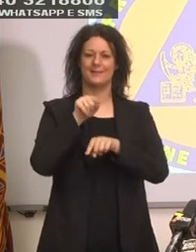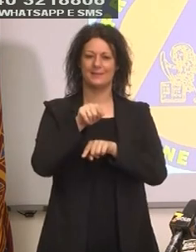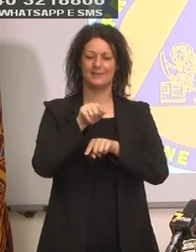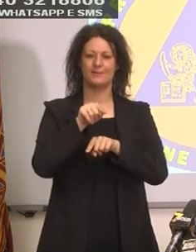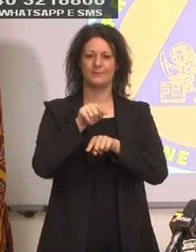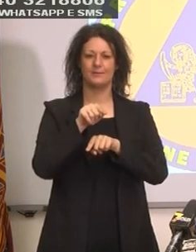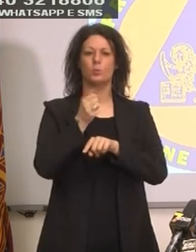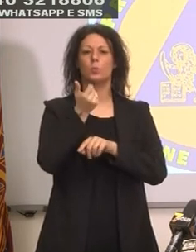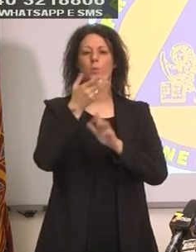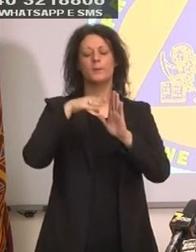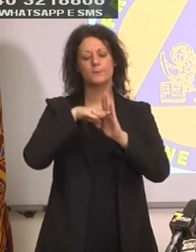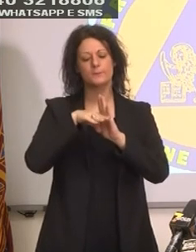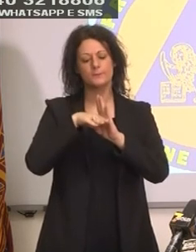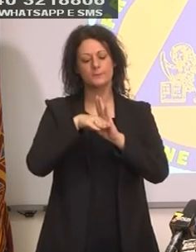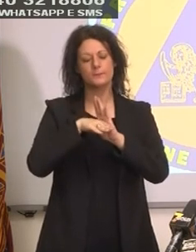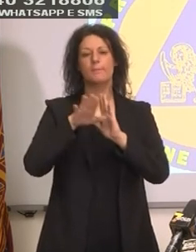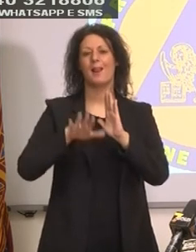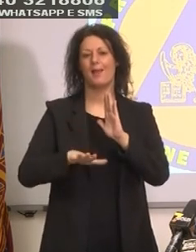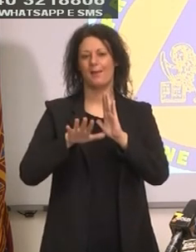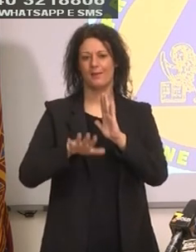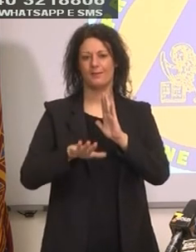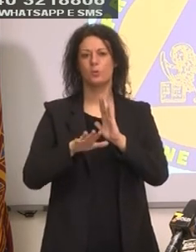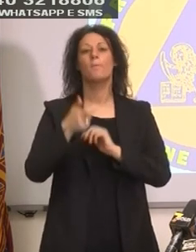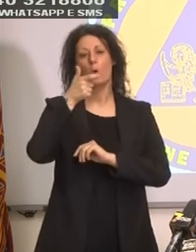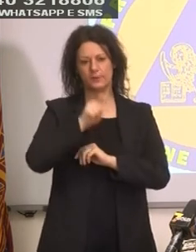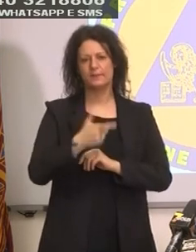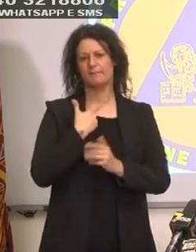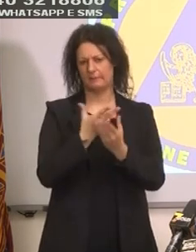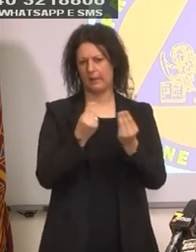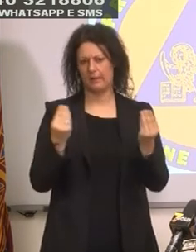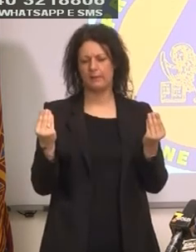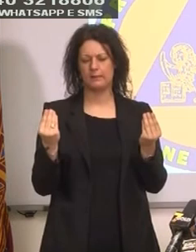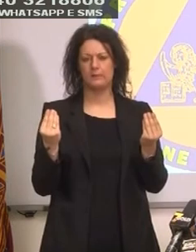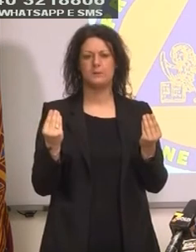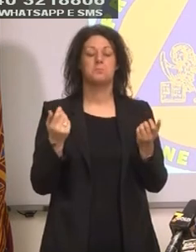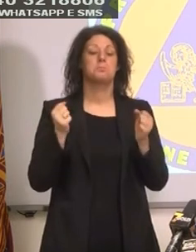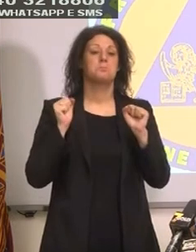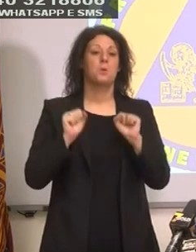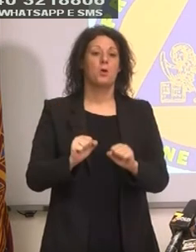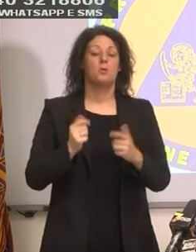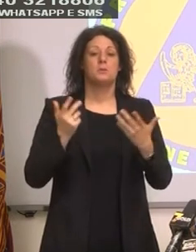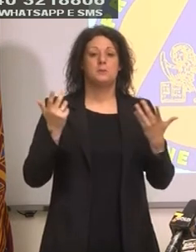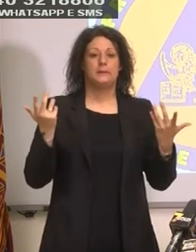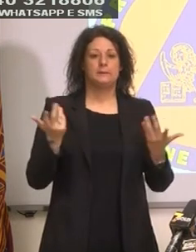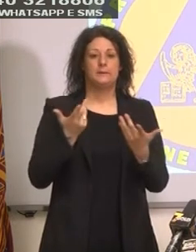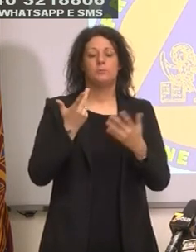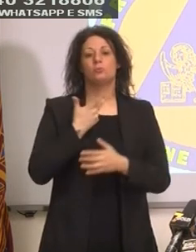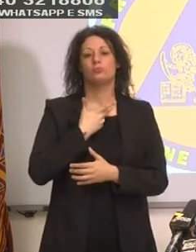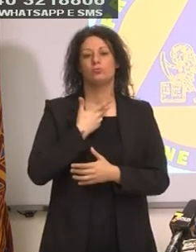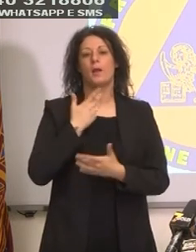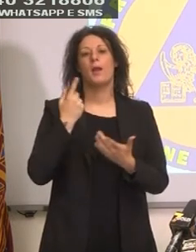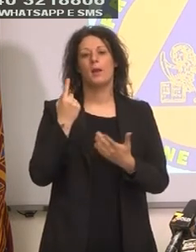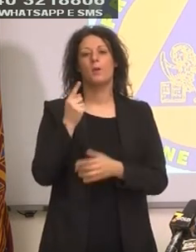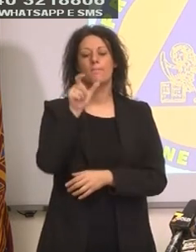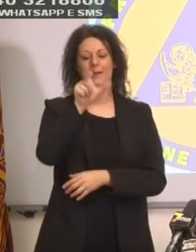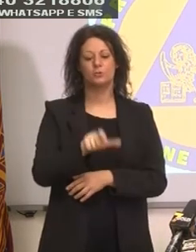Dei positivi. Le motivazioni sono molteplici. Pensate che potremmo anche dire, vabbè, cioè magari c'è lo zoccolo duro di